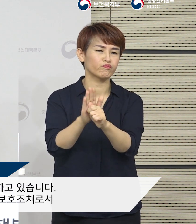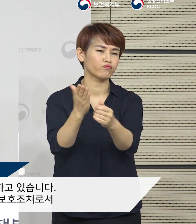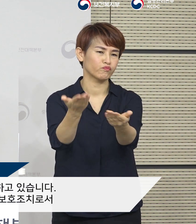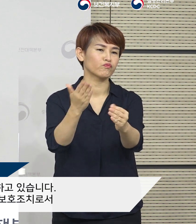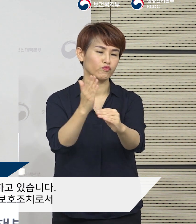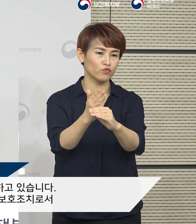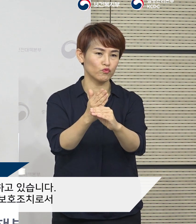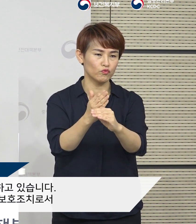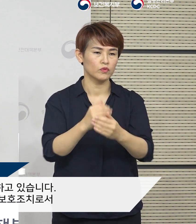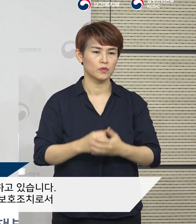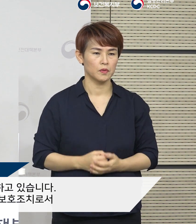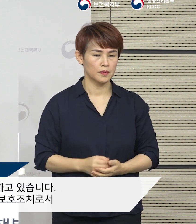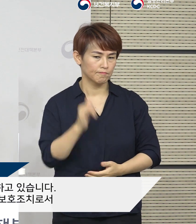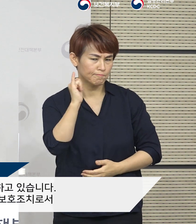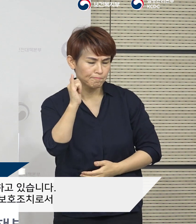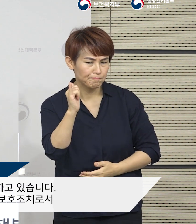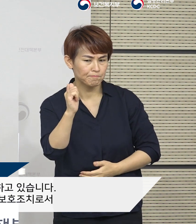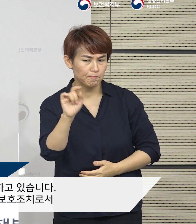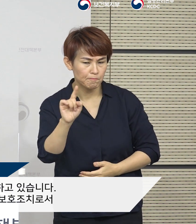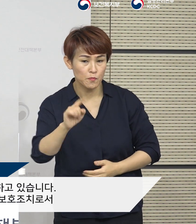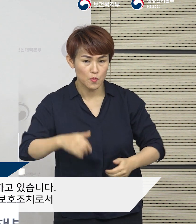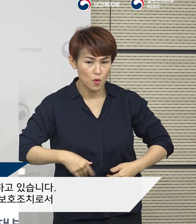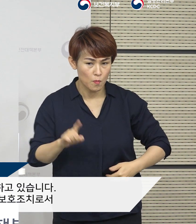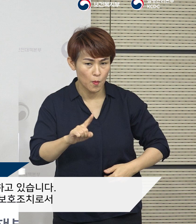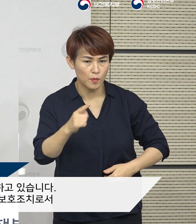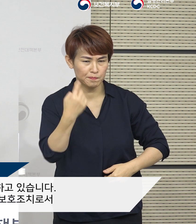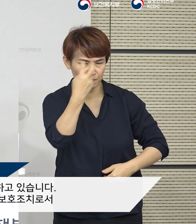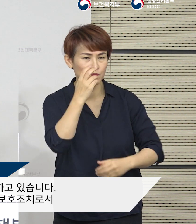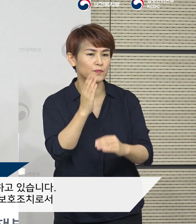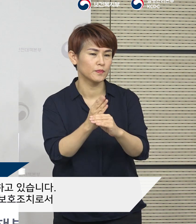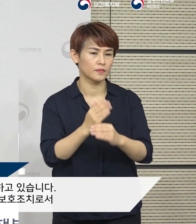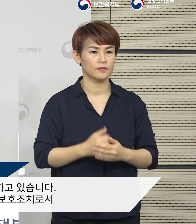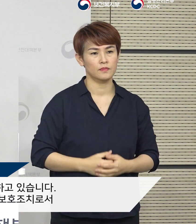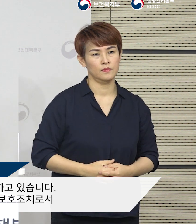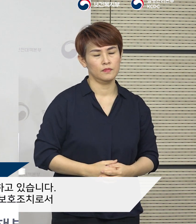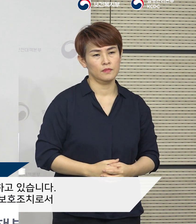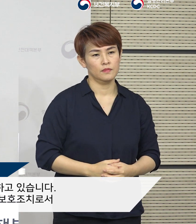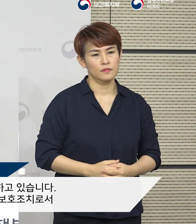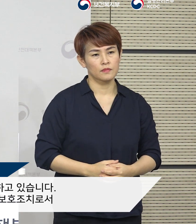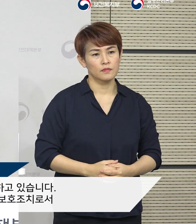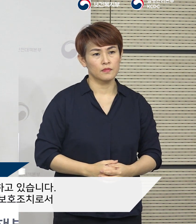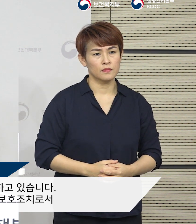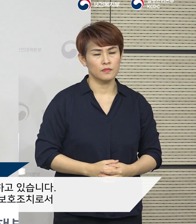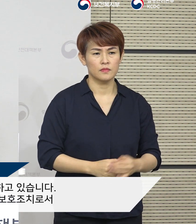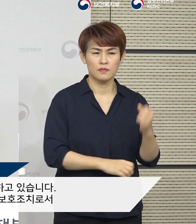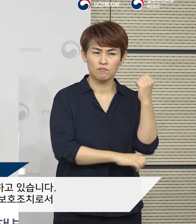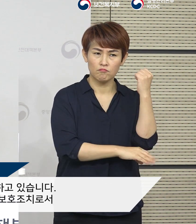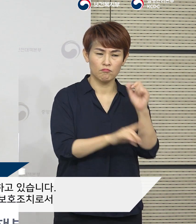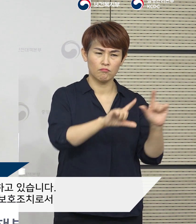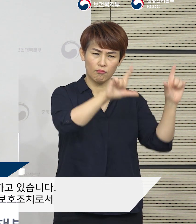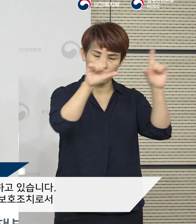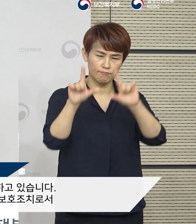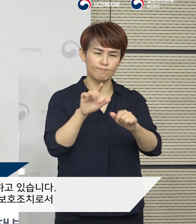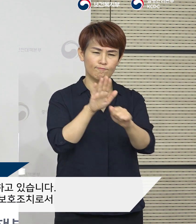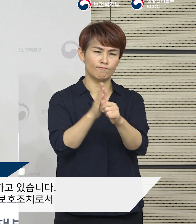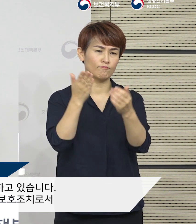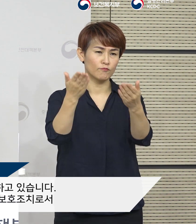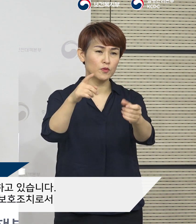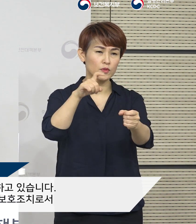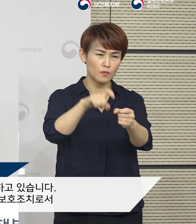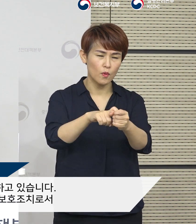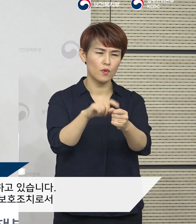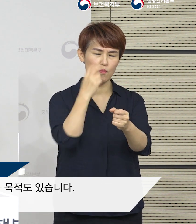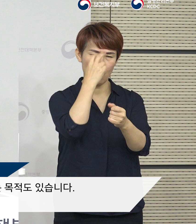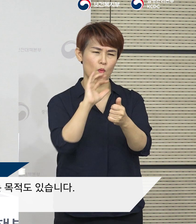있으며 주기적인 모니터링을 통해 필요한 사항을 점검하고 있습니다. 이는 기본적인 생활을 보장하기 위한 최소한의